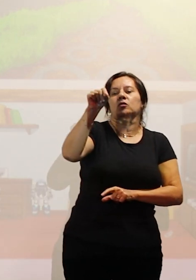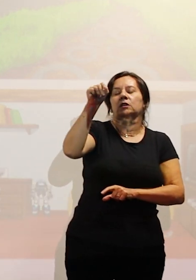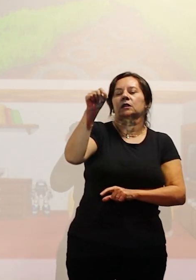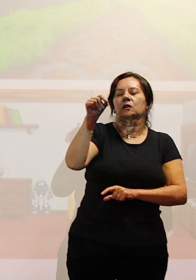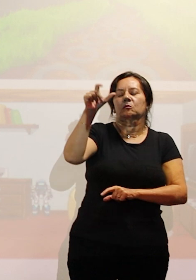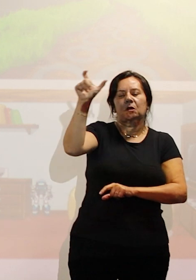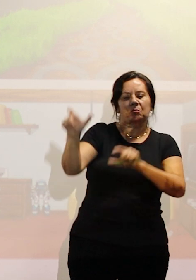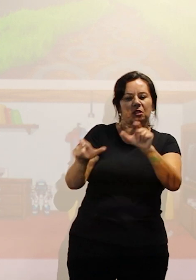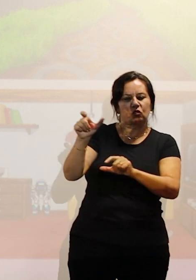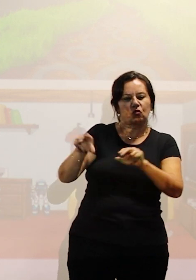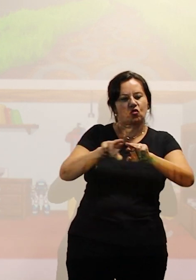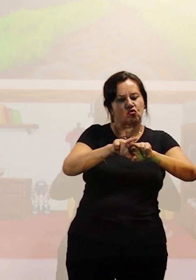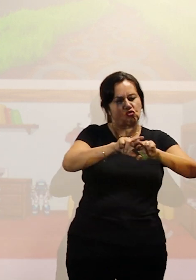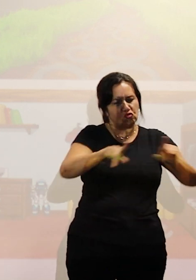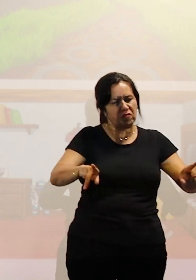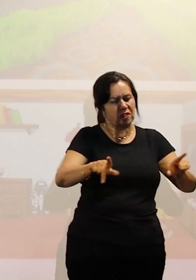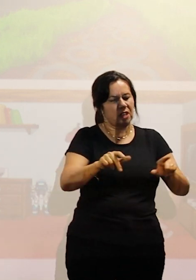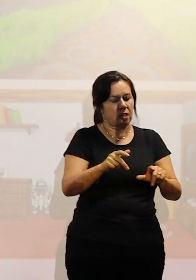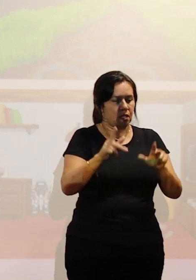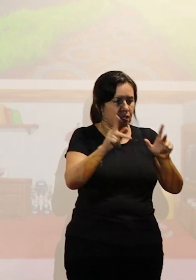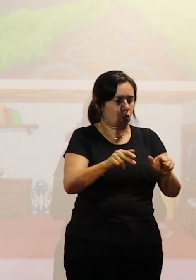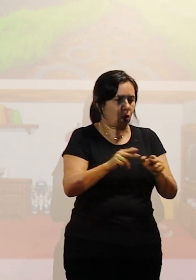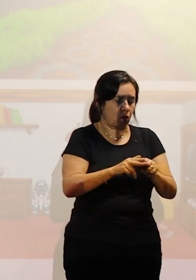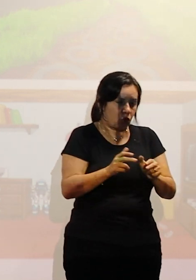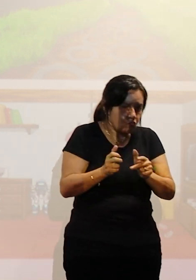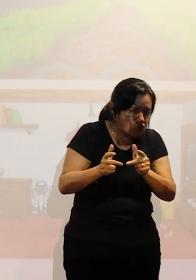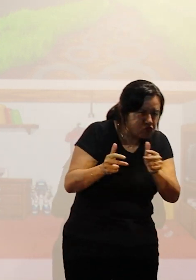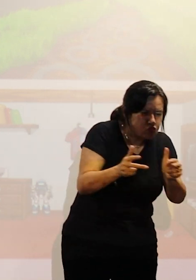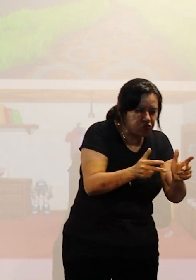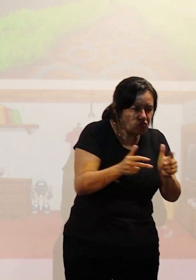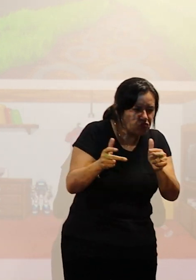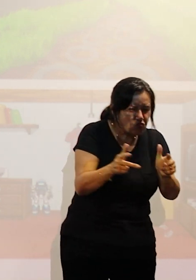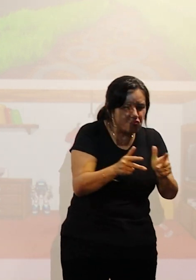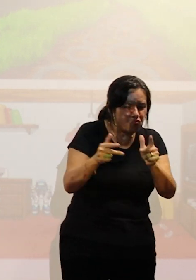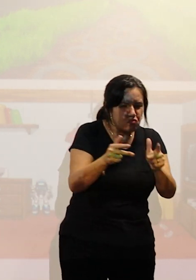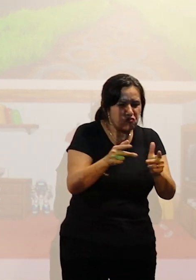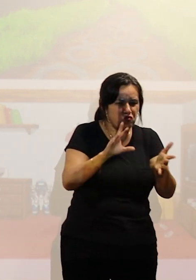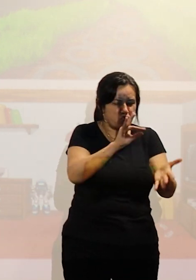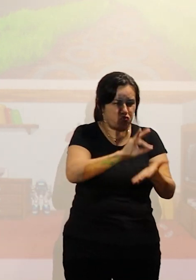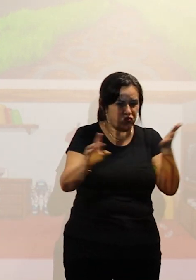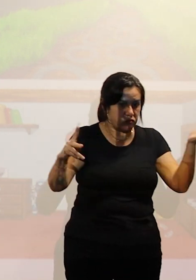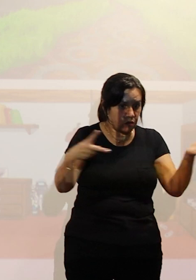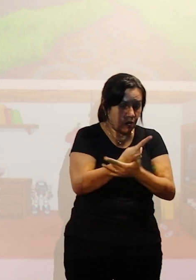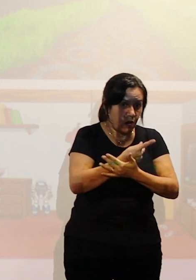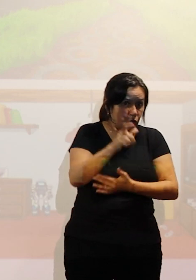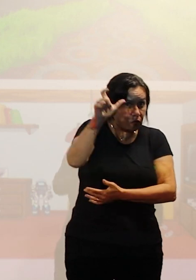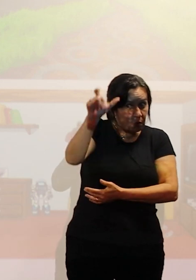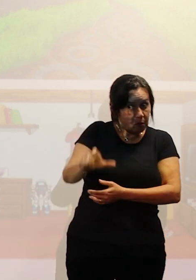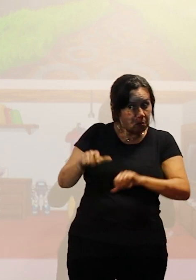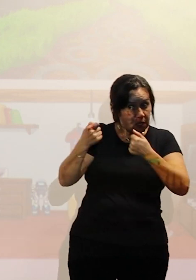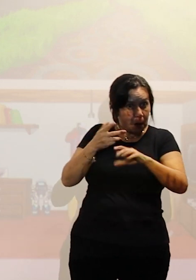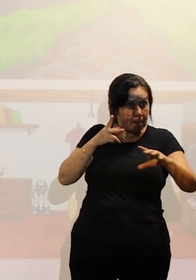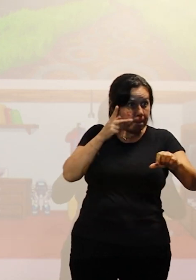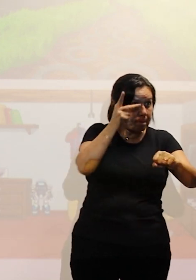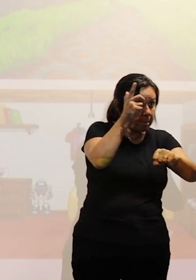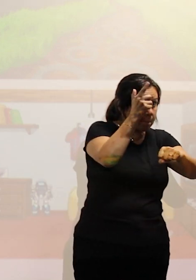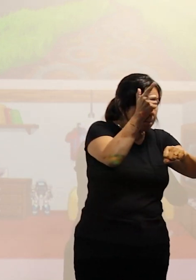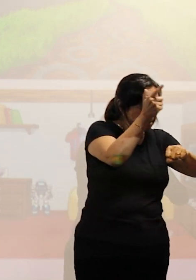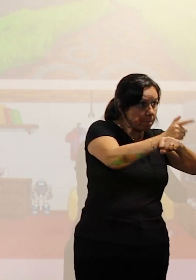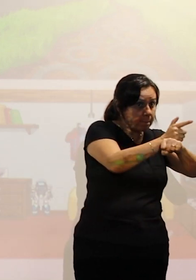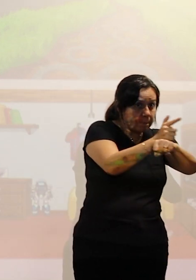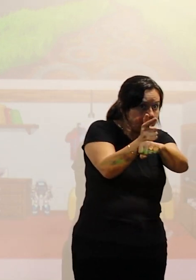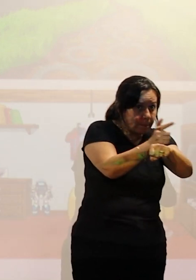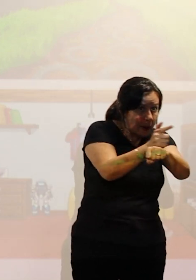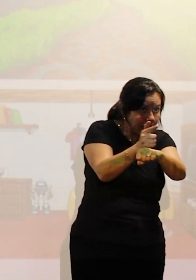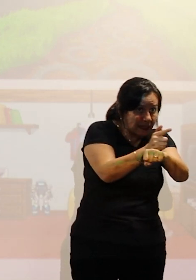E o Among Us também não é exceção. Então, você está jogando de impostor. Não, você é uma pessoa que tem que matar as pessoas da nave. Essa é a sua